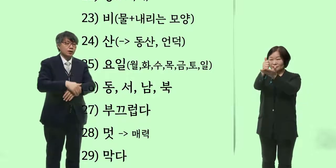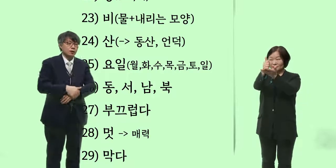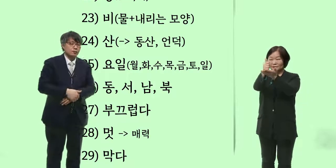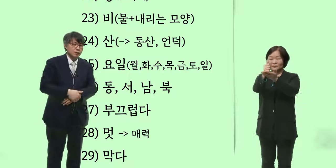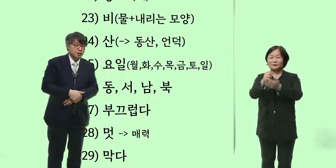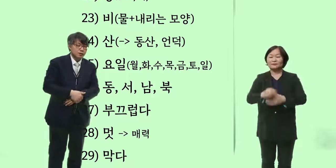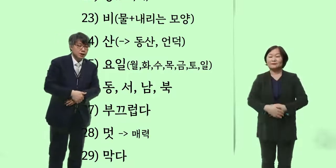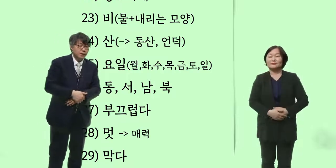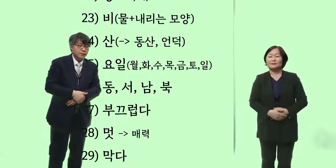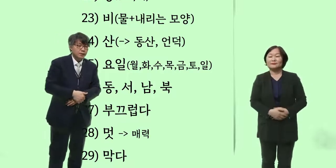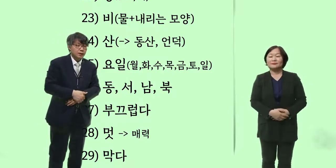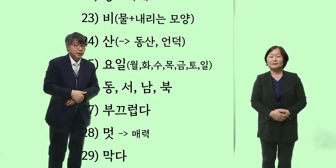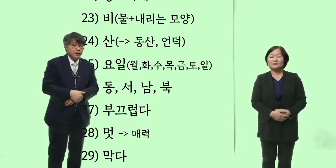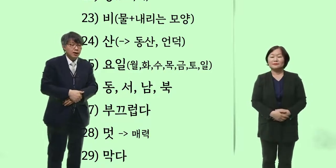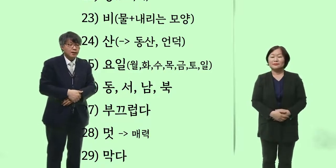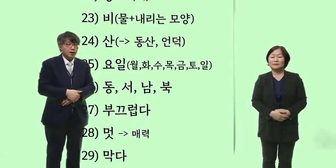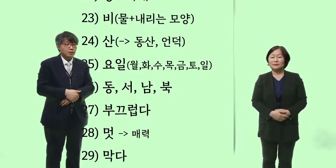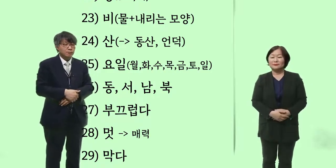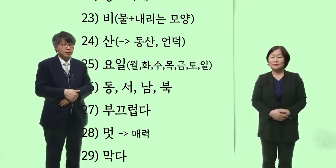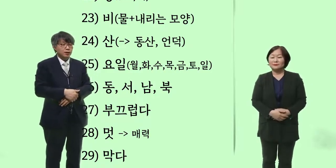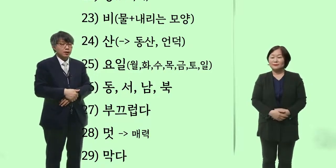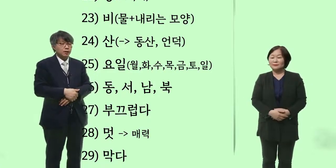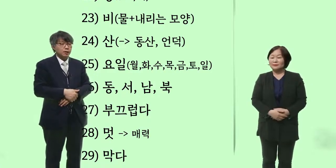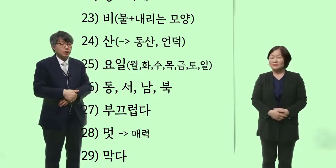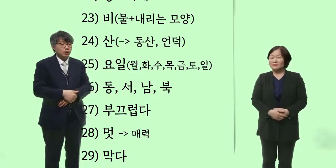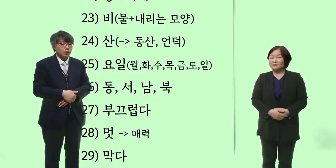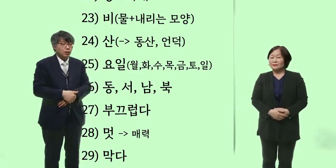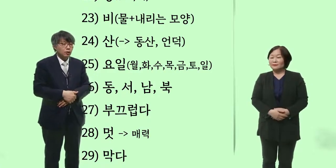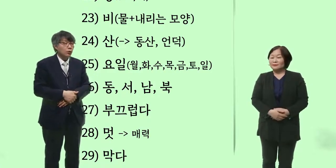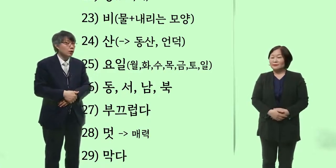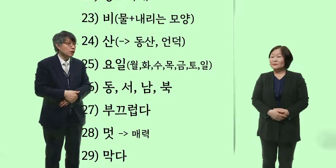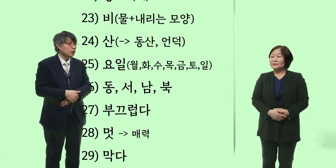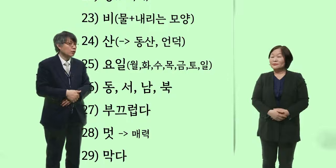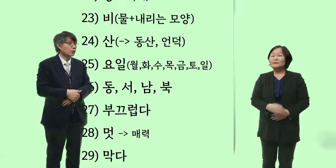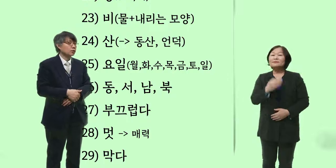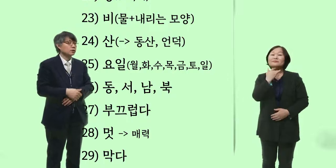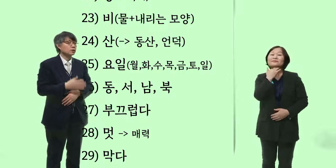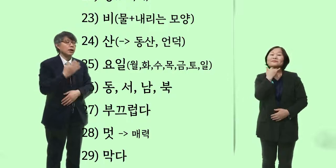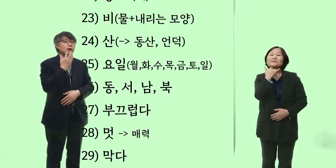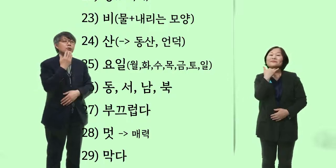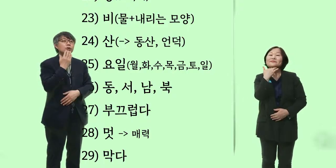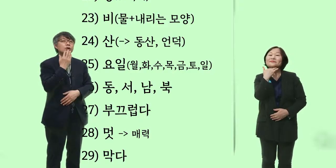쓰시면 되겠습니다. 자, 그다음 이제 요일은 자, 요일